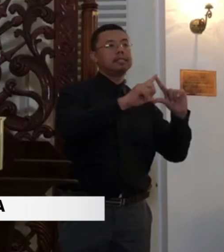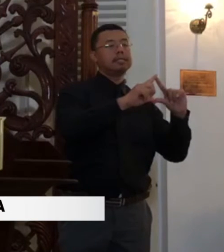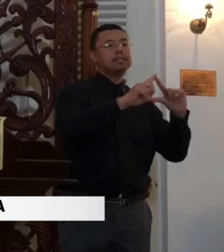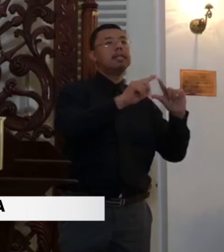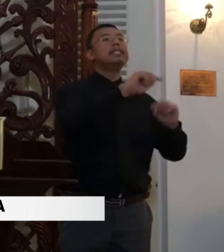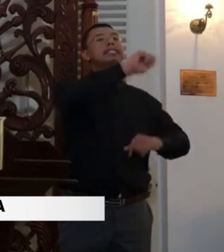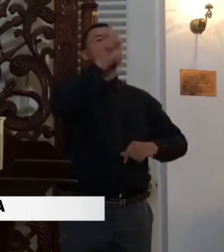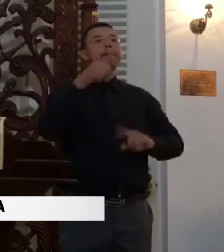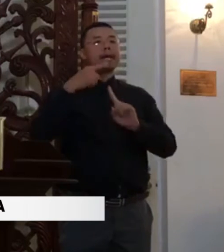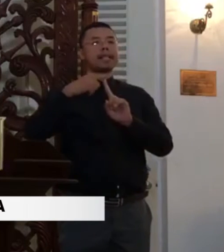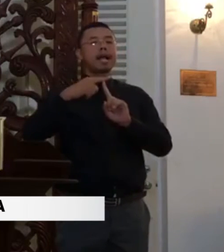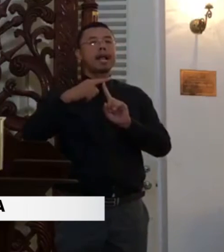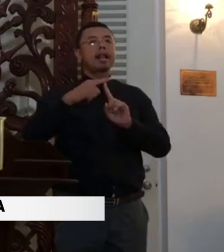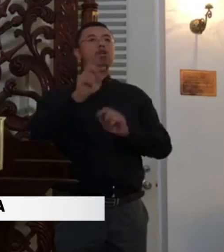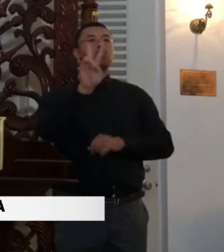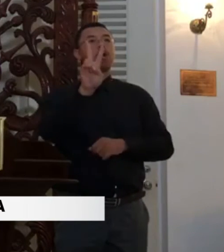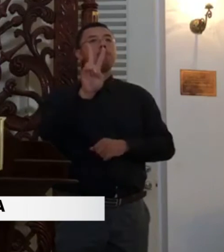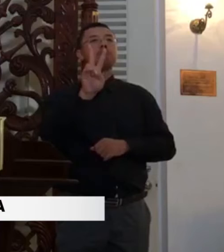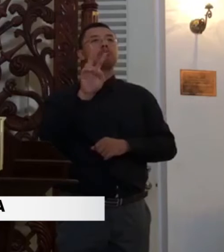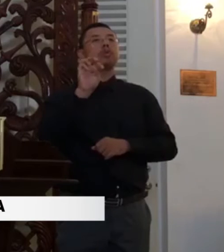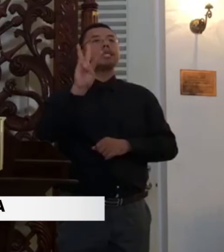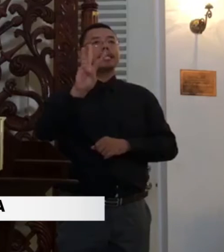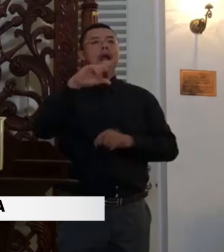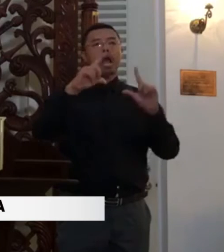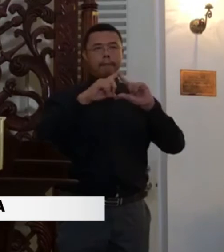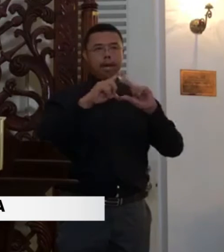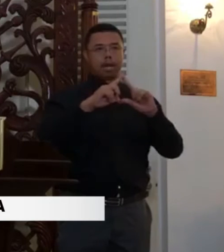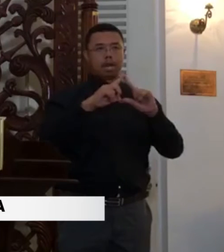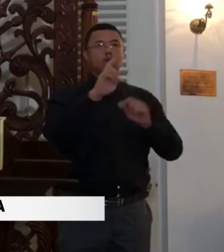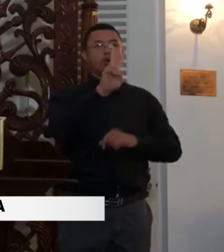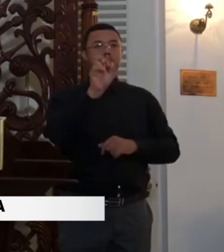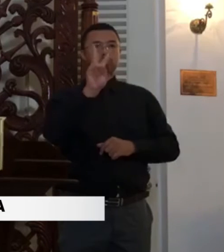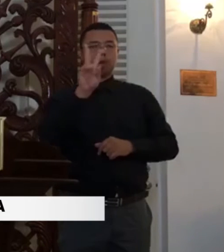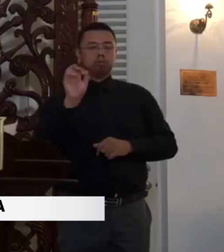April sampai dengan tanggal 23